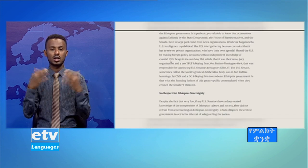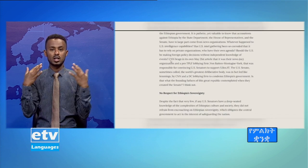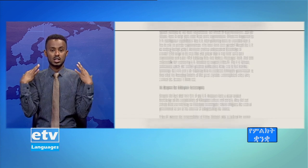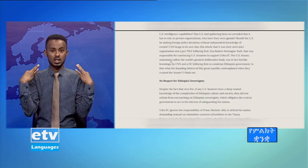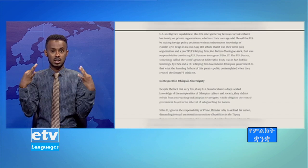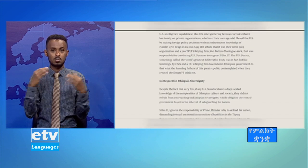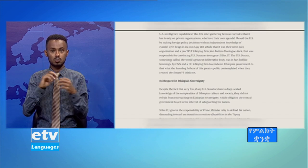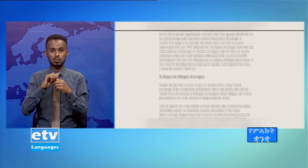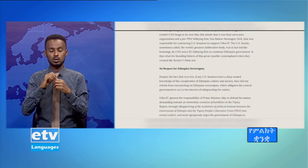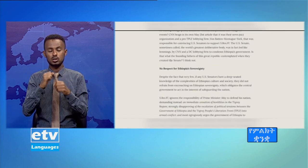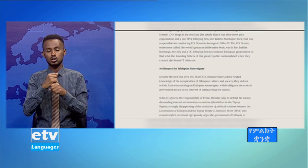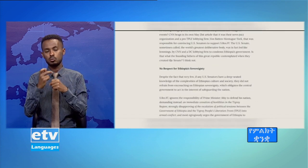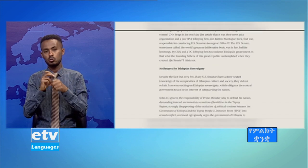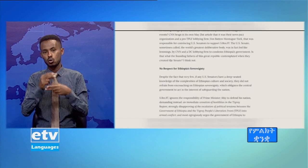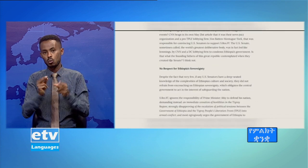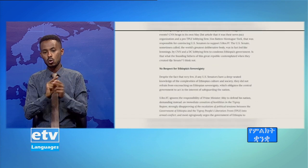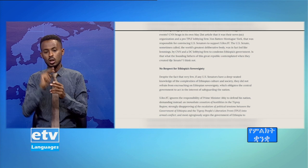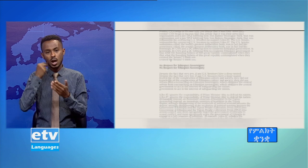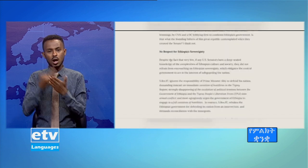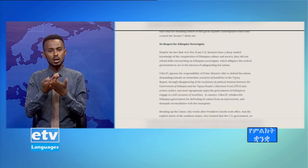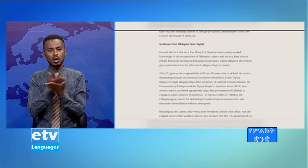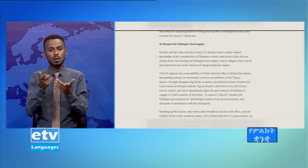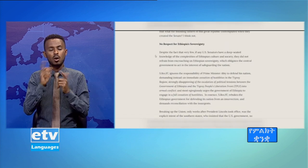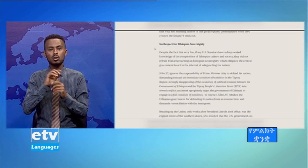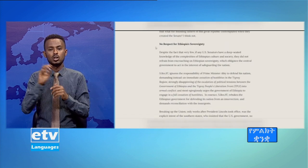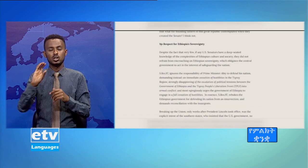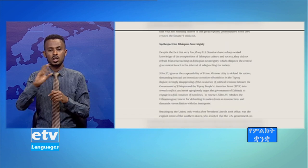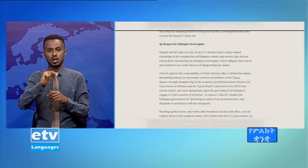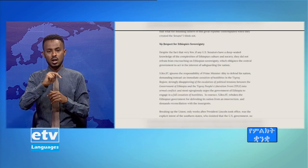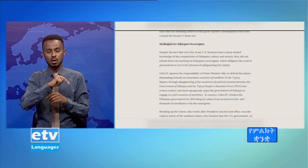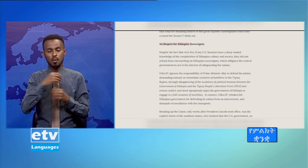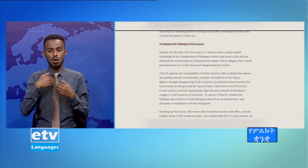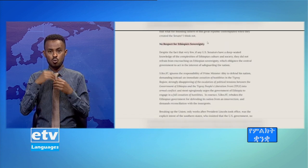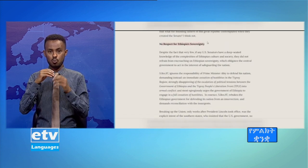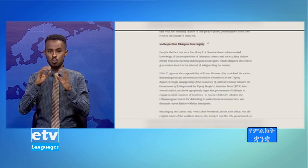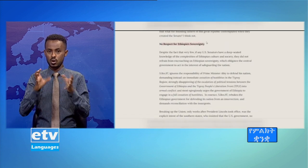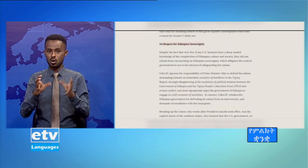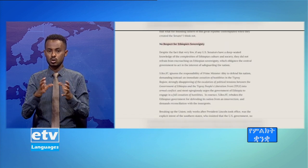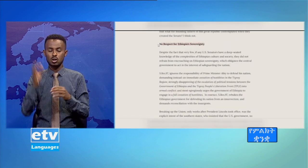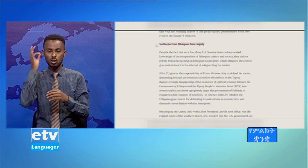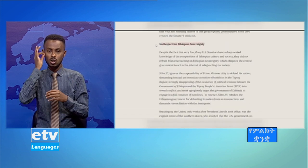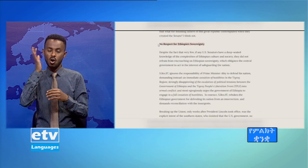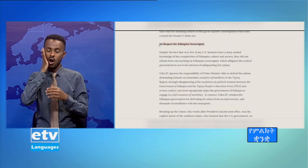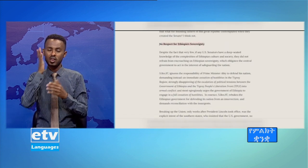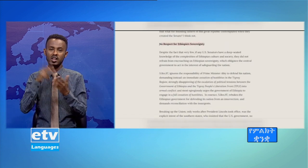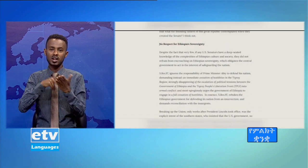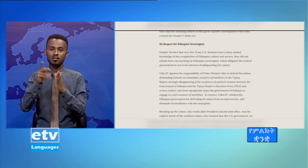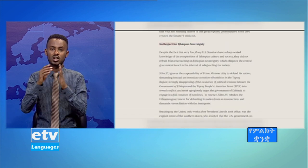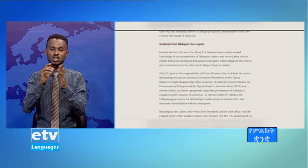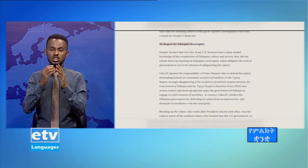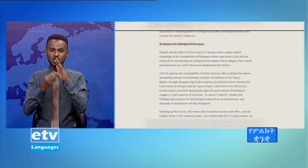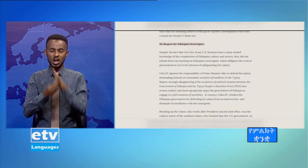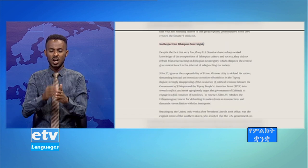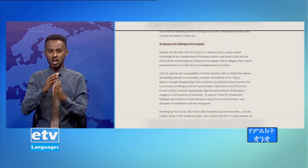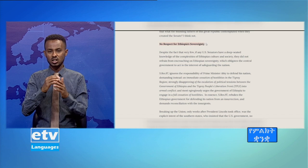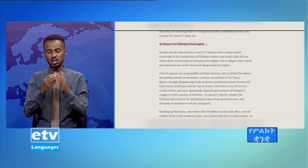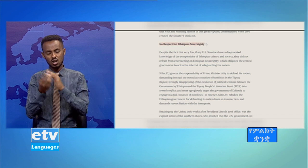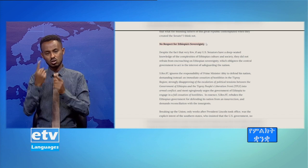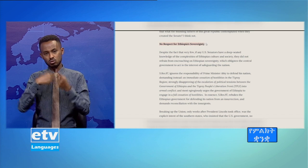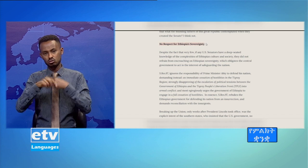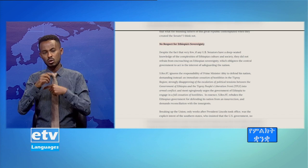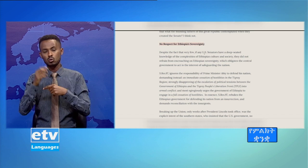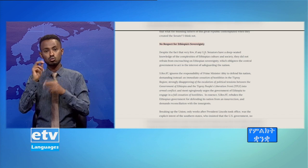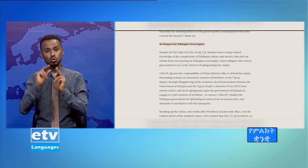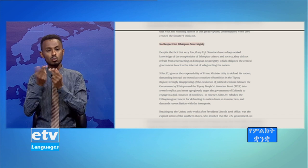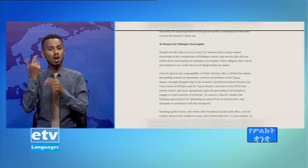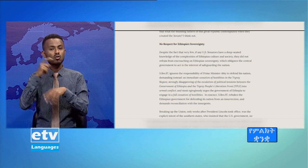በኩል የተረጋገጠ ነገር ባልኖረበት እንደ ሲኤንኤን ባሉ ሚዲያዎች የህወሓት ተከፋይ ጫና አሳዳሪ ቡድኖች ባለፉት